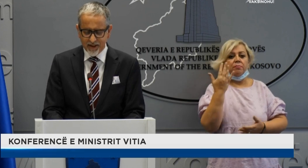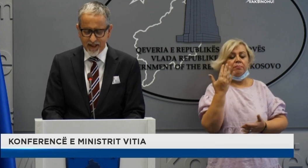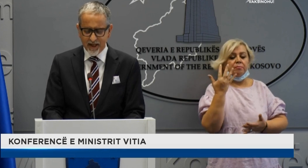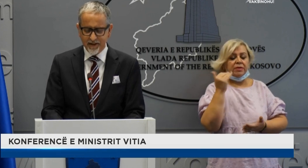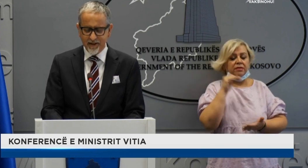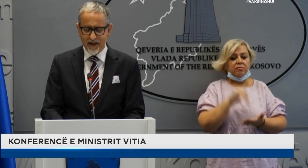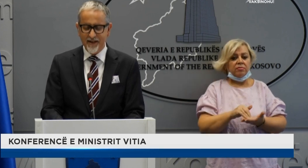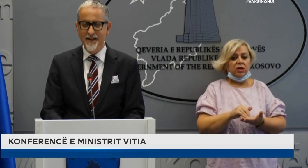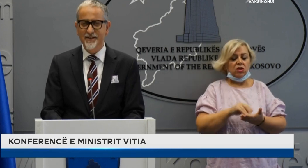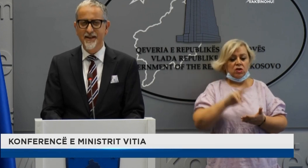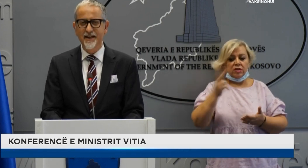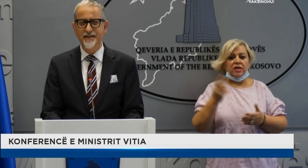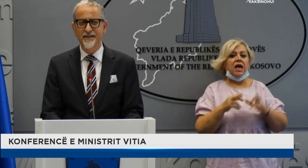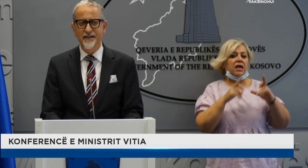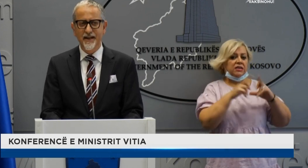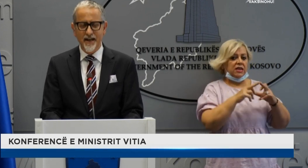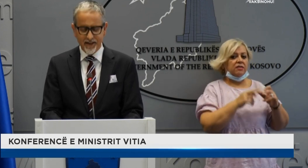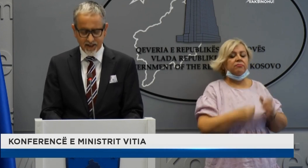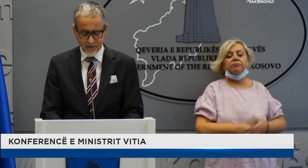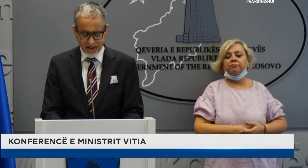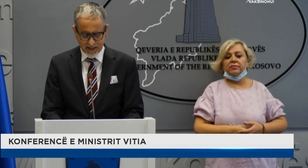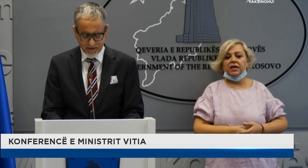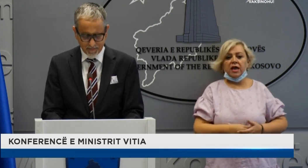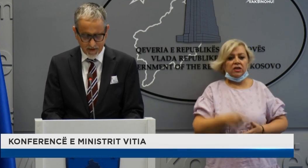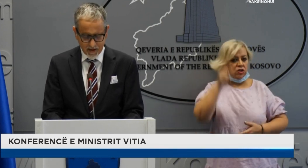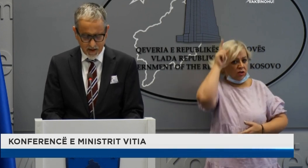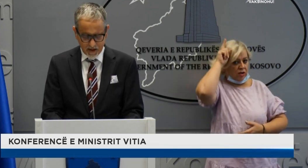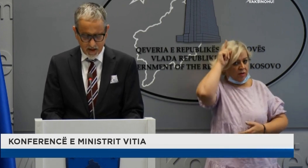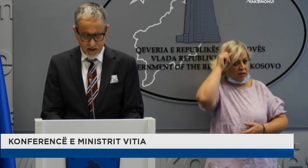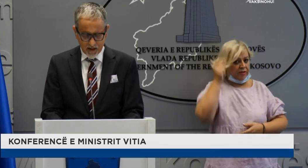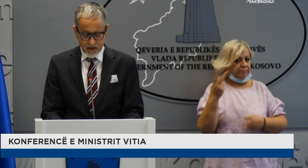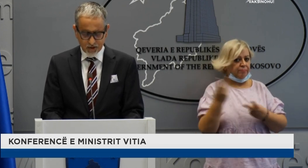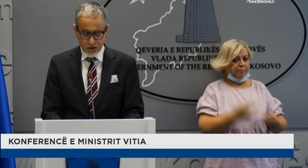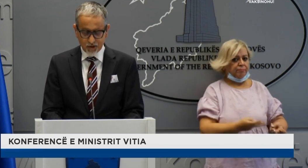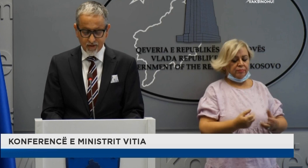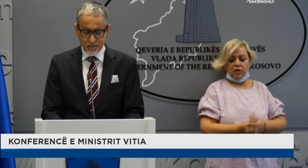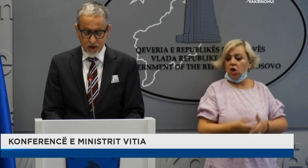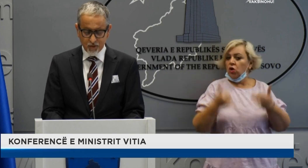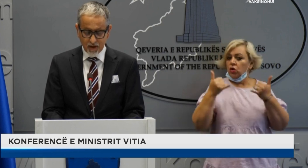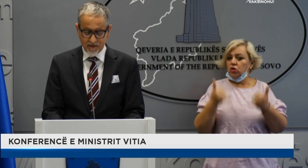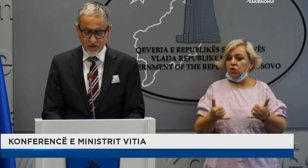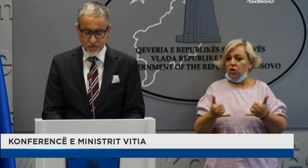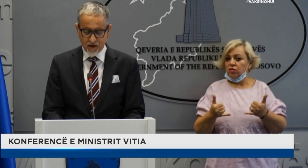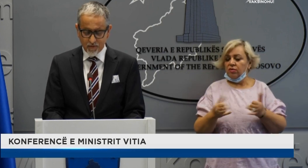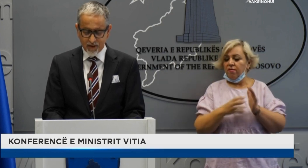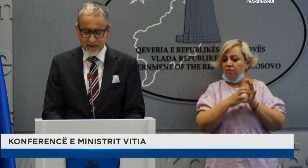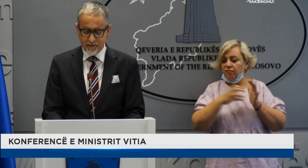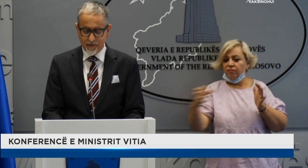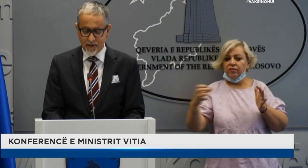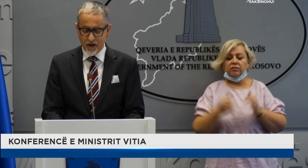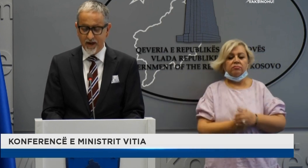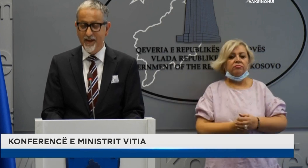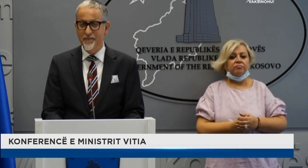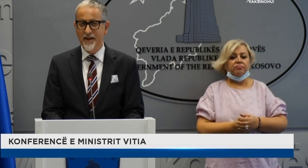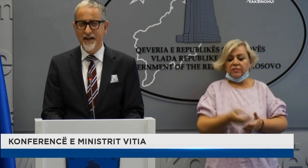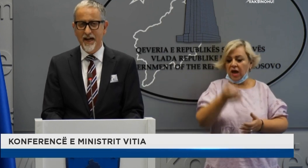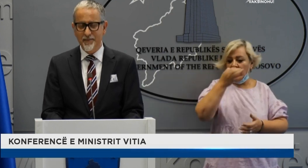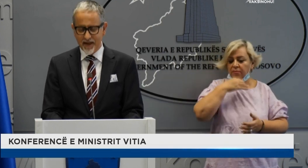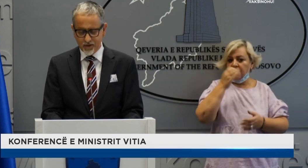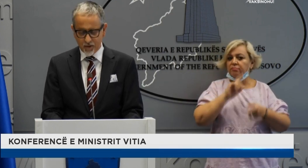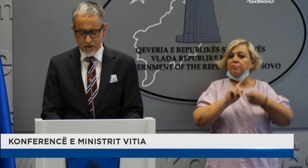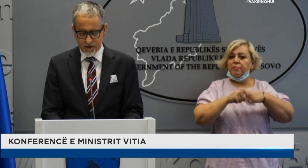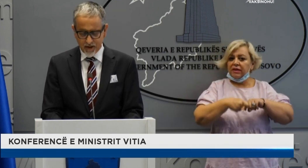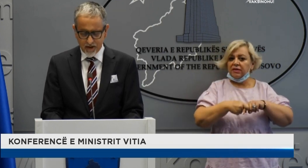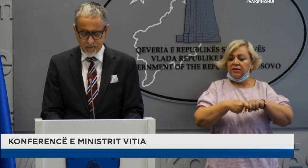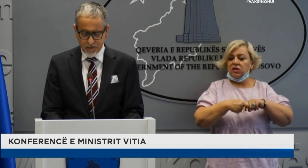150.000 doza të tjera të AstraZeneca-s nga Gjermania. Sot, po ashtu ka vazhduar furnizimi me barna dhe